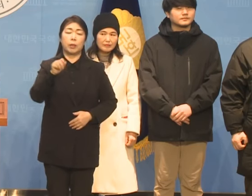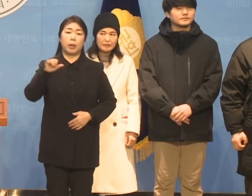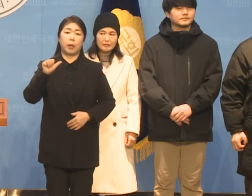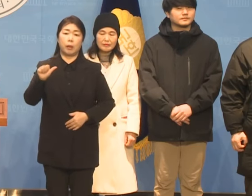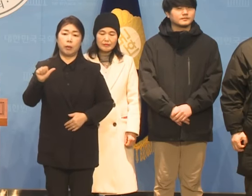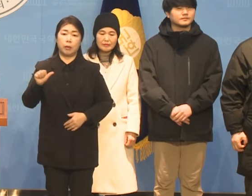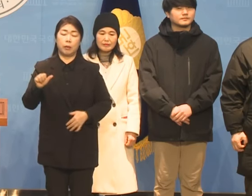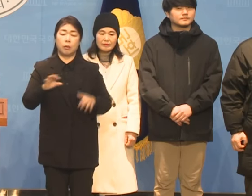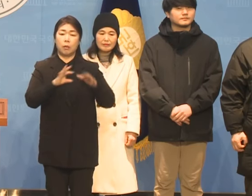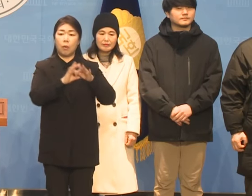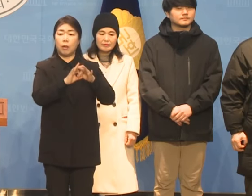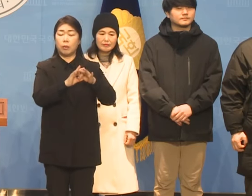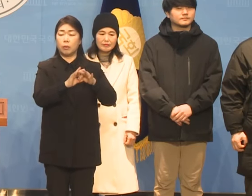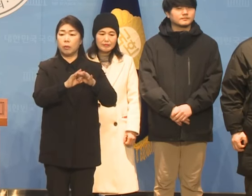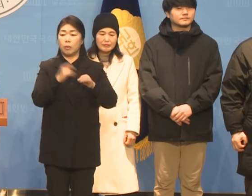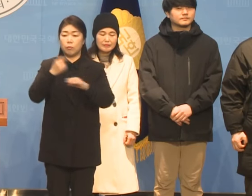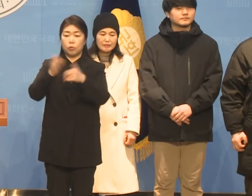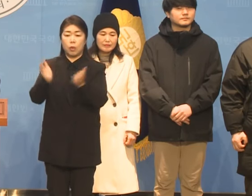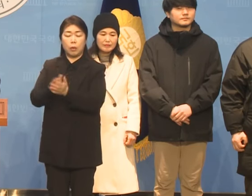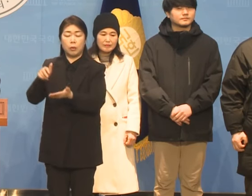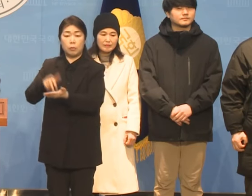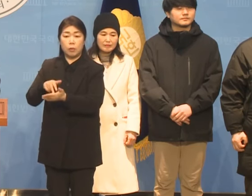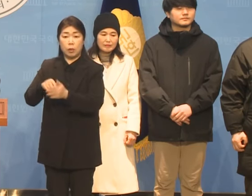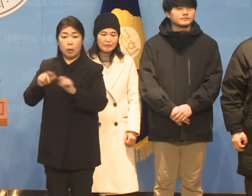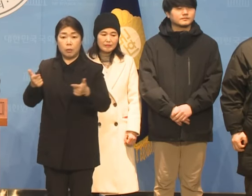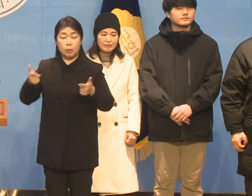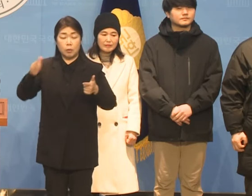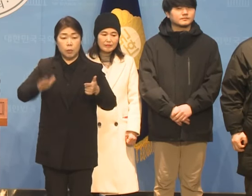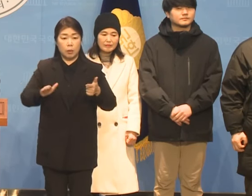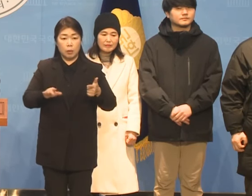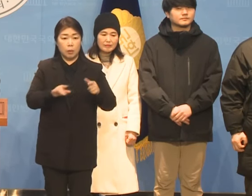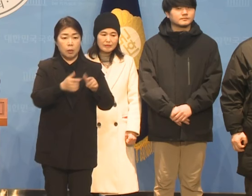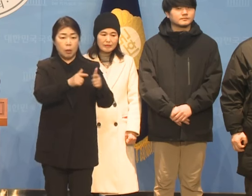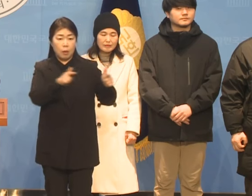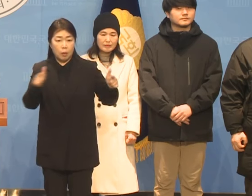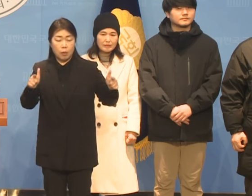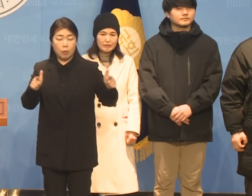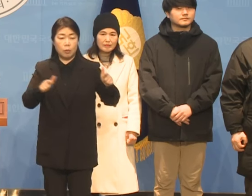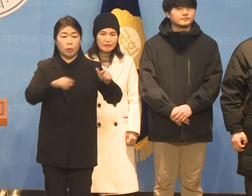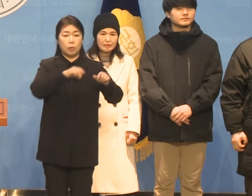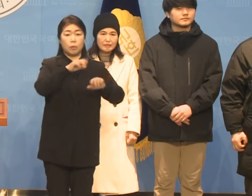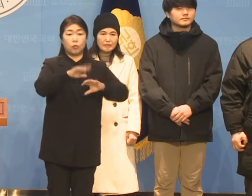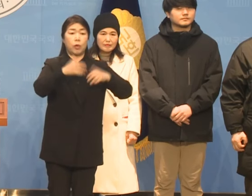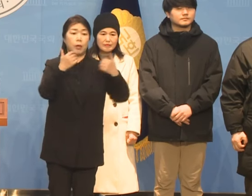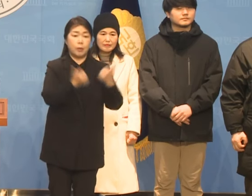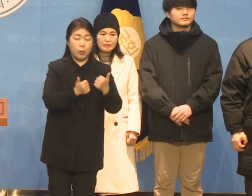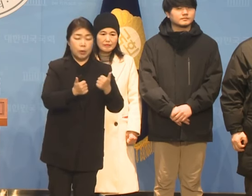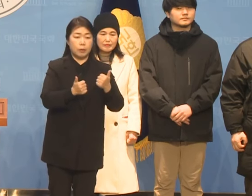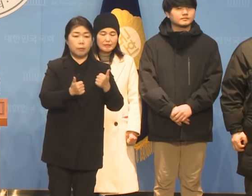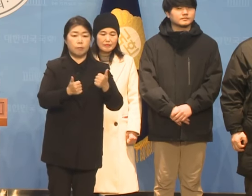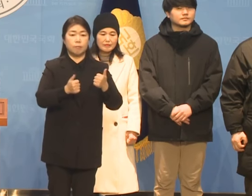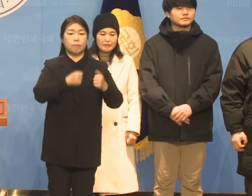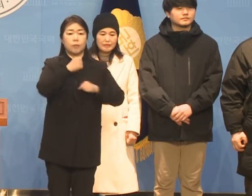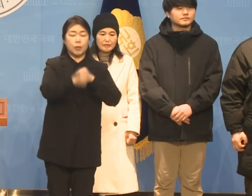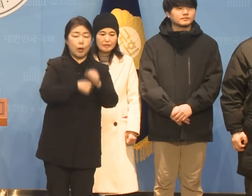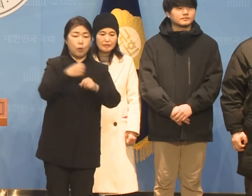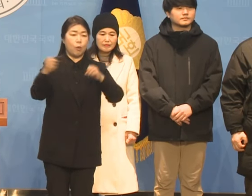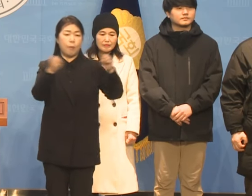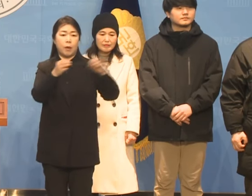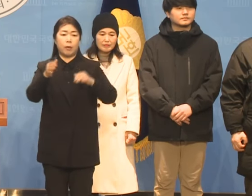다들 당론은 아니지만 그래도 각 국회의원들의 자유로운 입장 개진이 가능했던 시절에